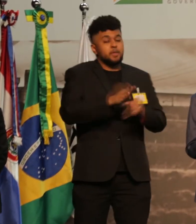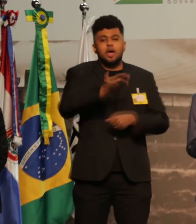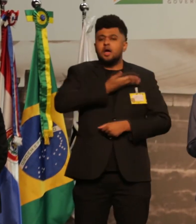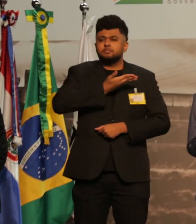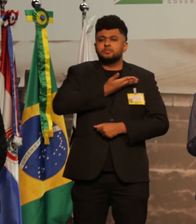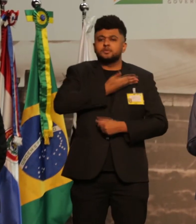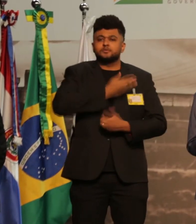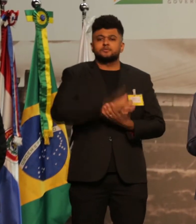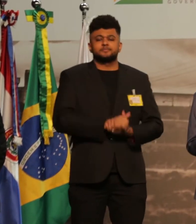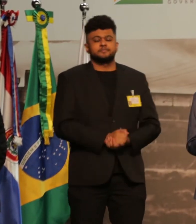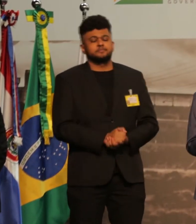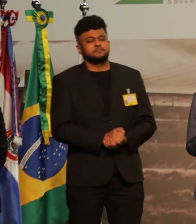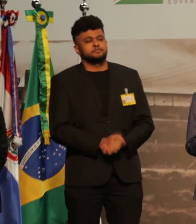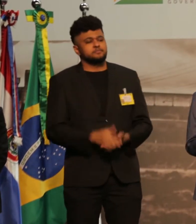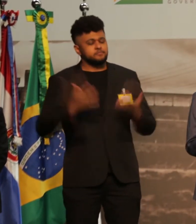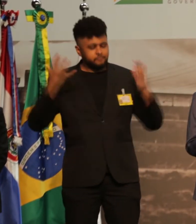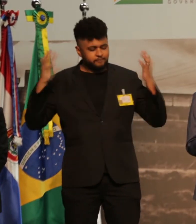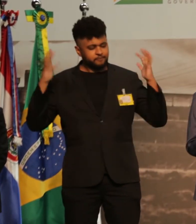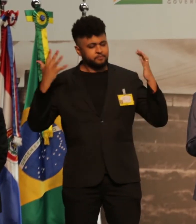amiga.